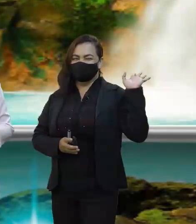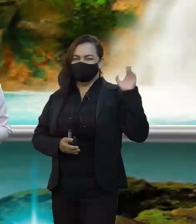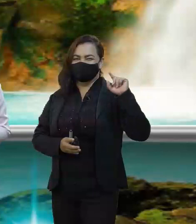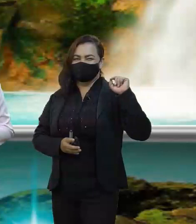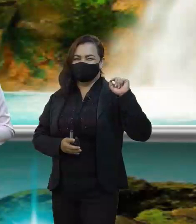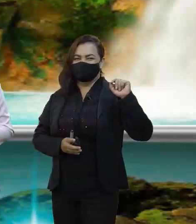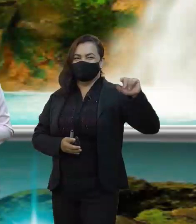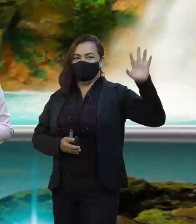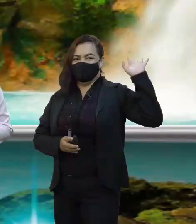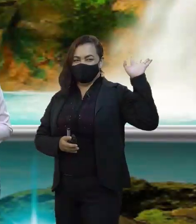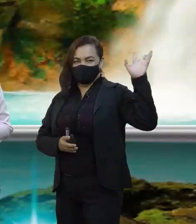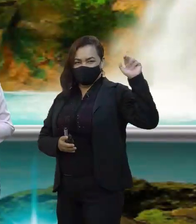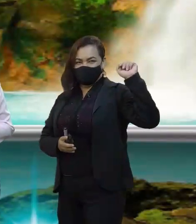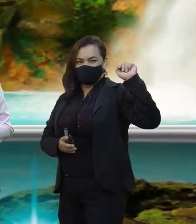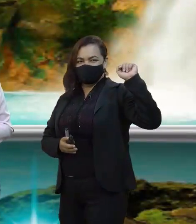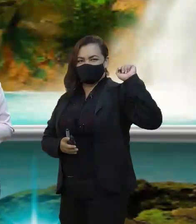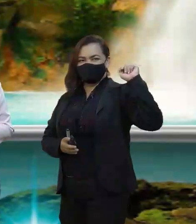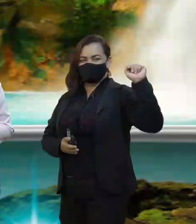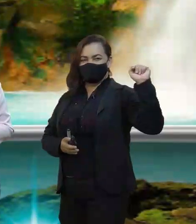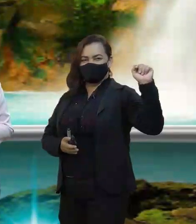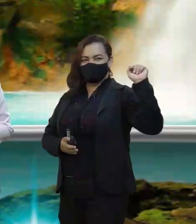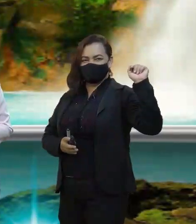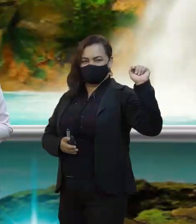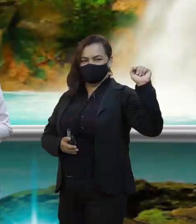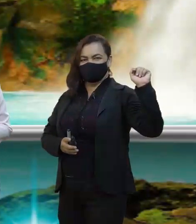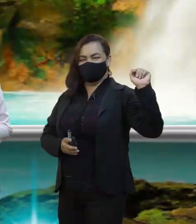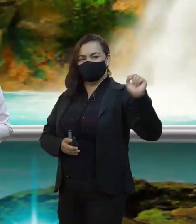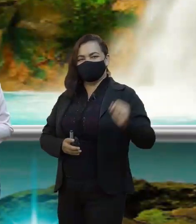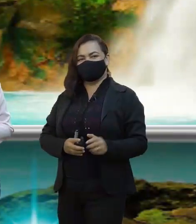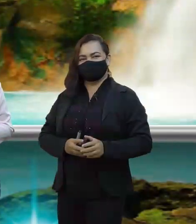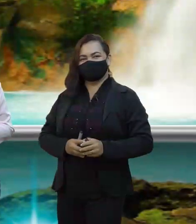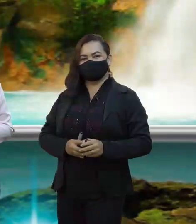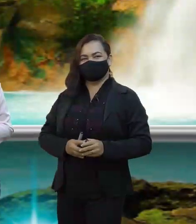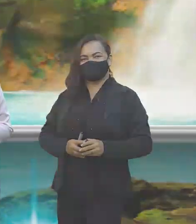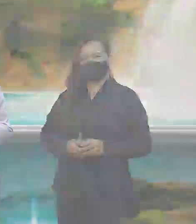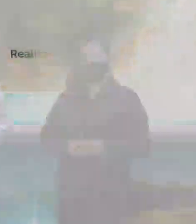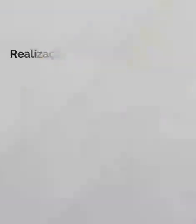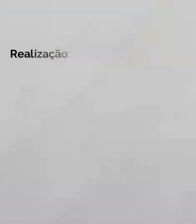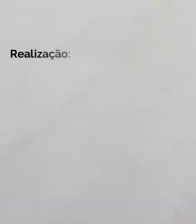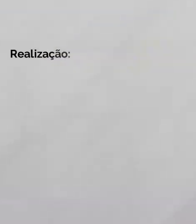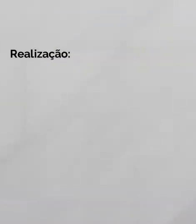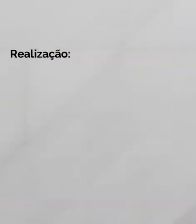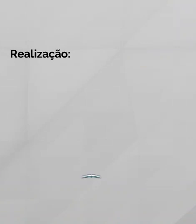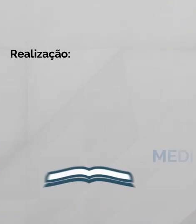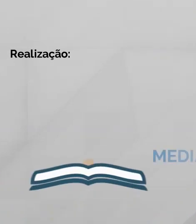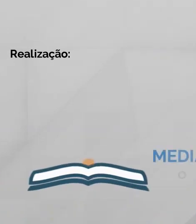com Deus e até a próxima. Nos vemos. Hasta pronto, mis amores. Tchau.